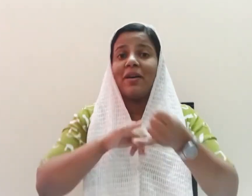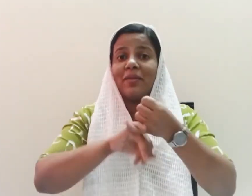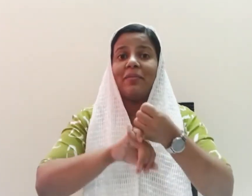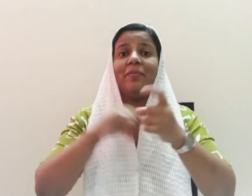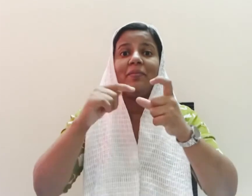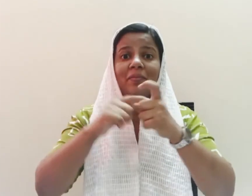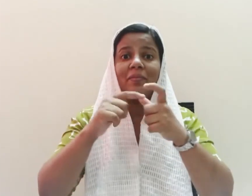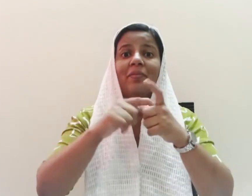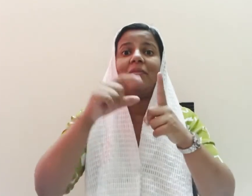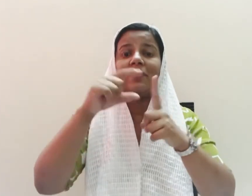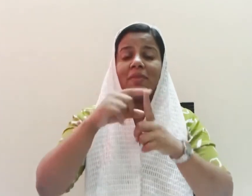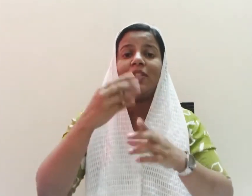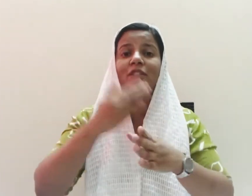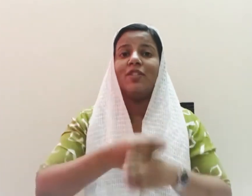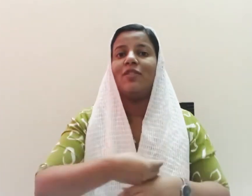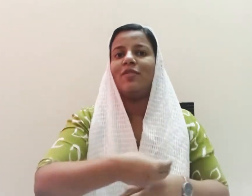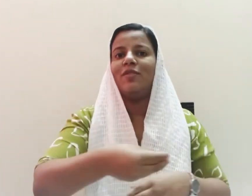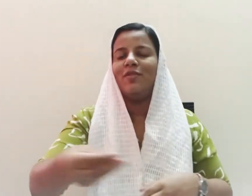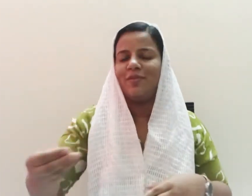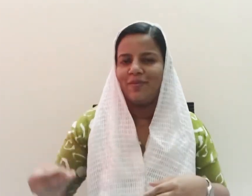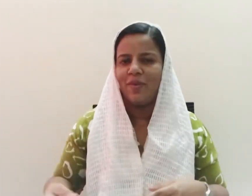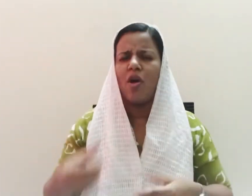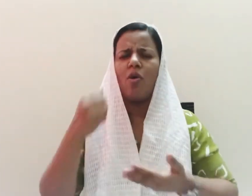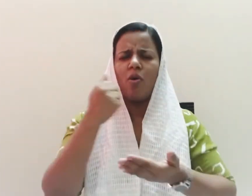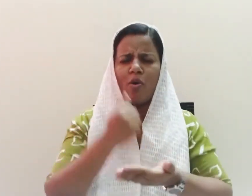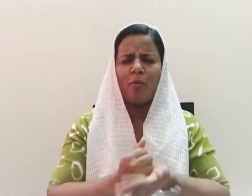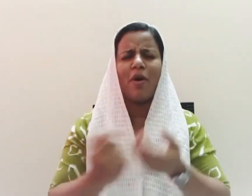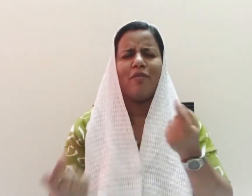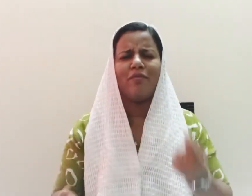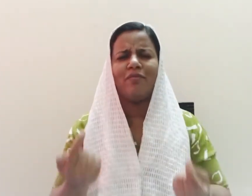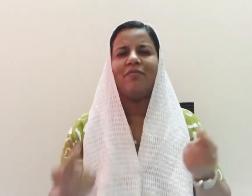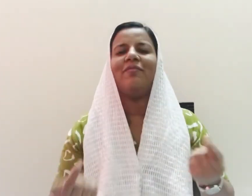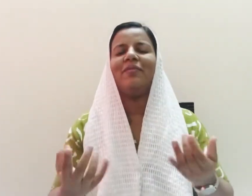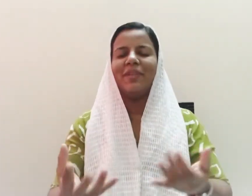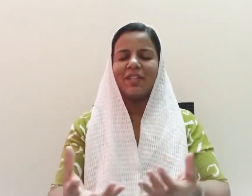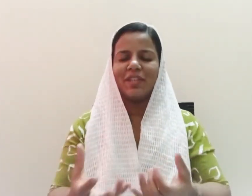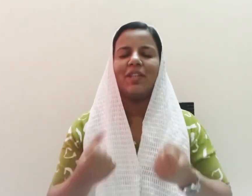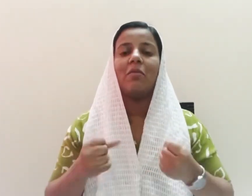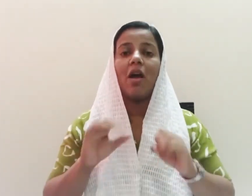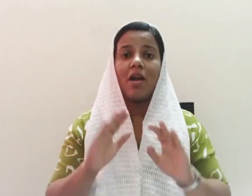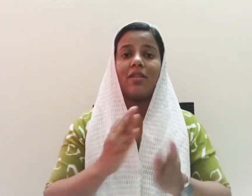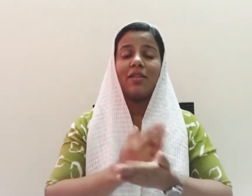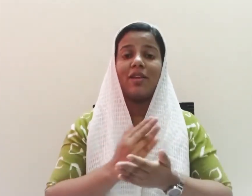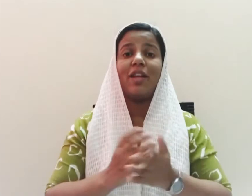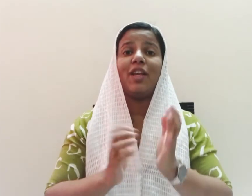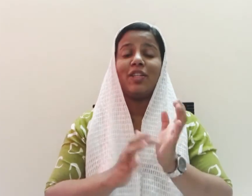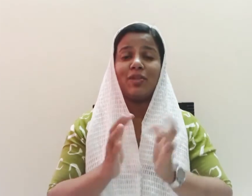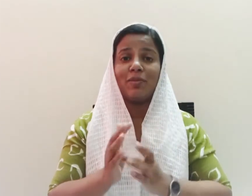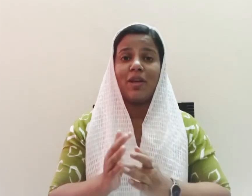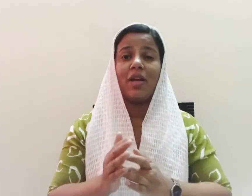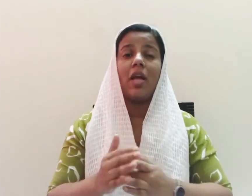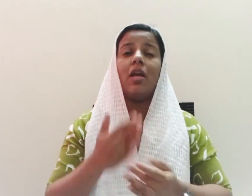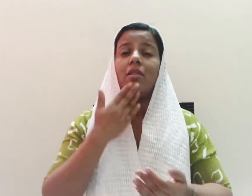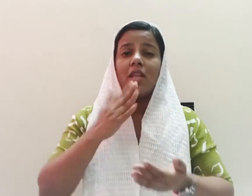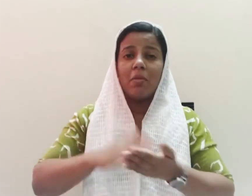നിങ്ങളിട്ടിരിക്കുന്നത്, ആ വിത്ത് നിശ്ചയമായിട്ടും ഫലം കായ്ക്കുക തന്നെ ചെയ്യും. അതുകൊണ്ട് കർത്താവിനെ തിന്മയോട് നിങ്ങൾ